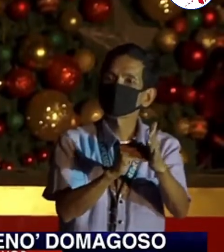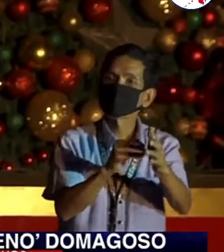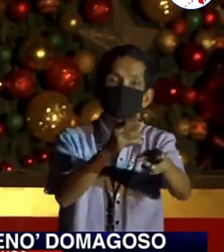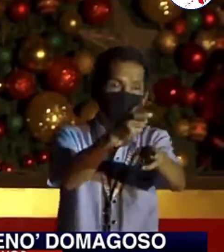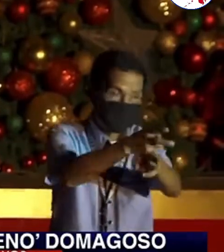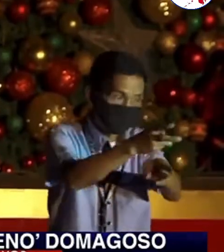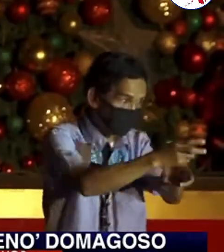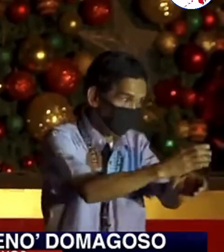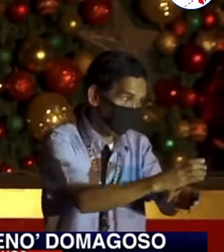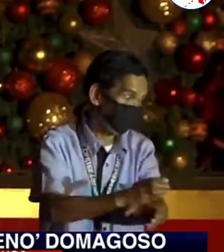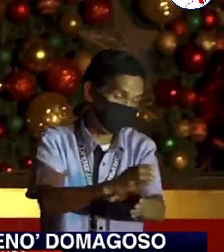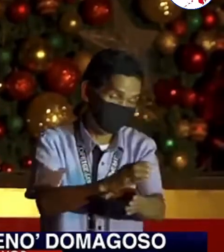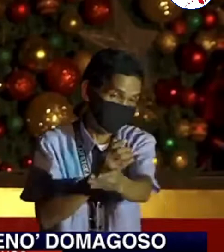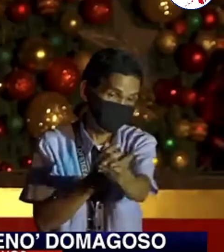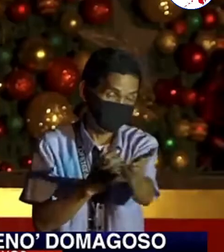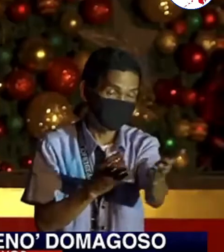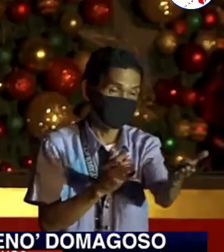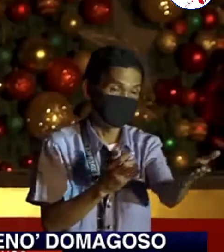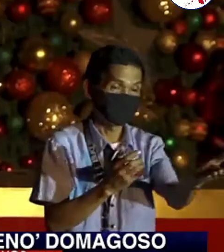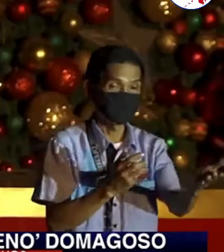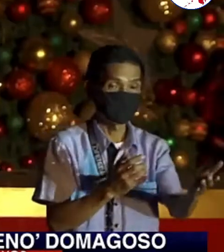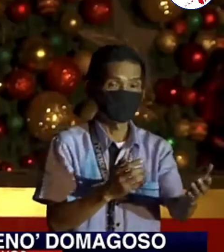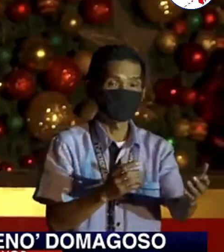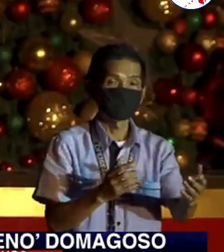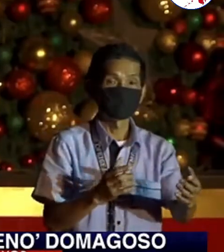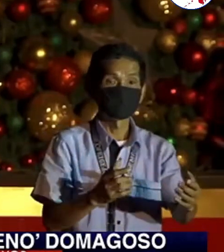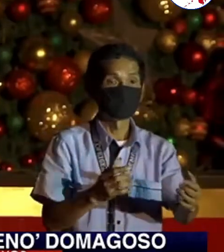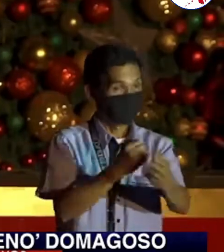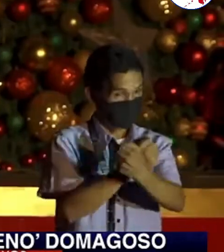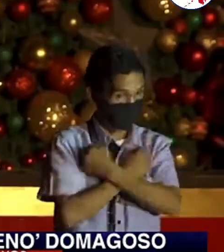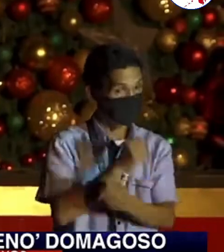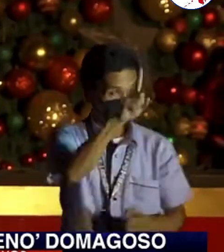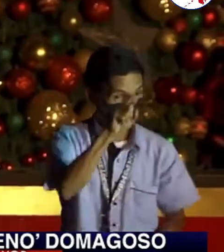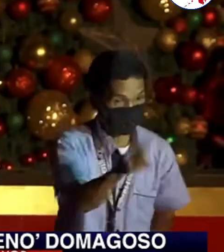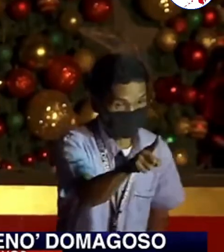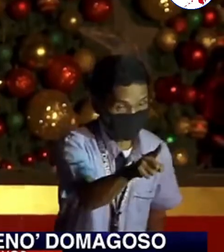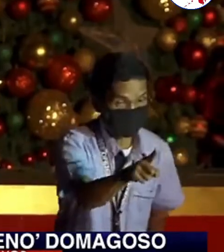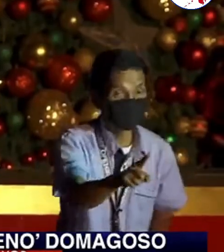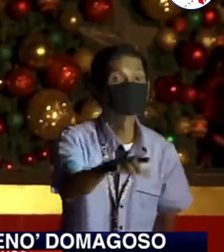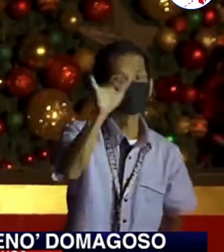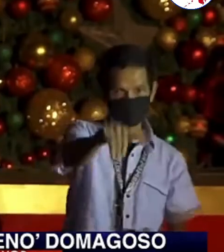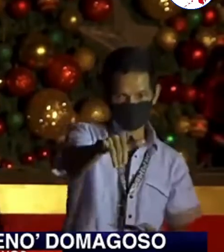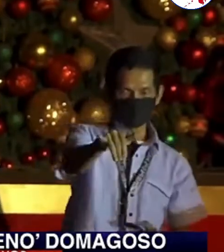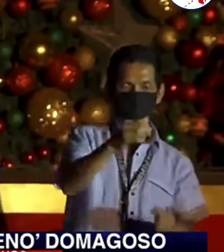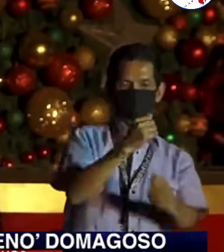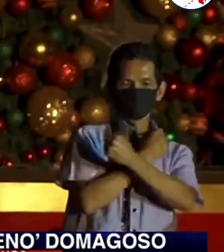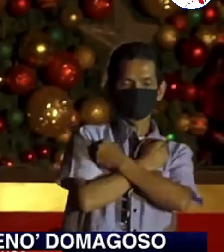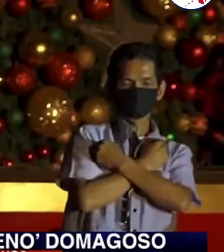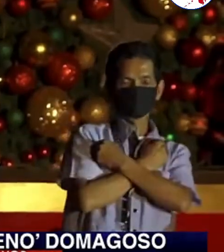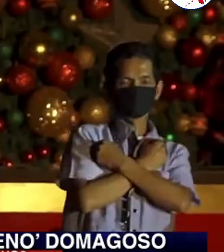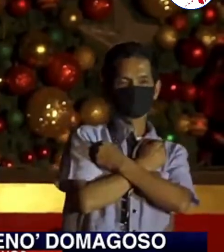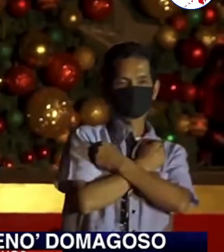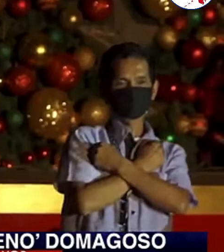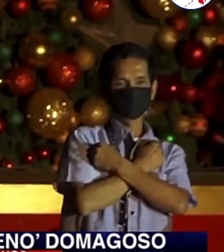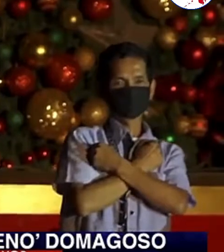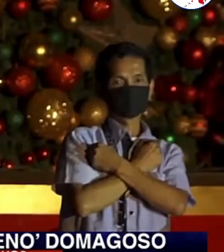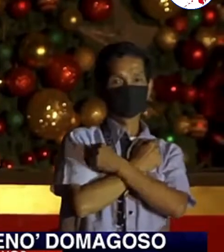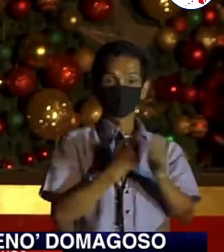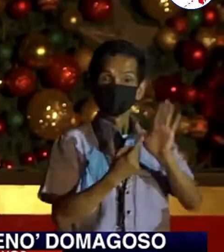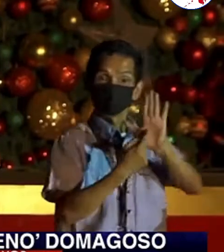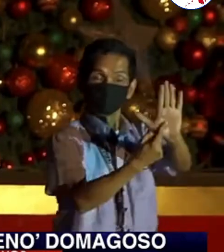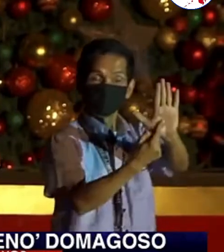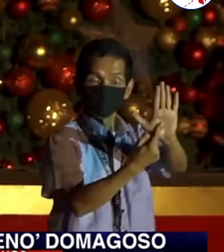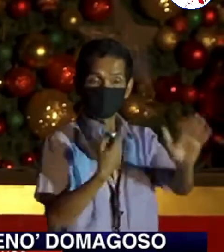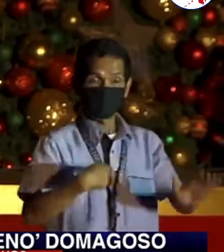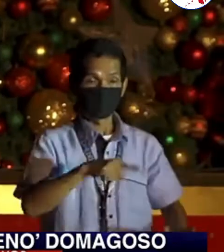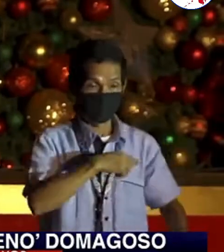mag-iingat po kayo. Mahal niyo ba ang sarili ninyo? pag ipinakita ninyo